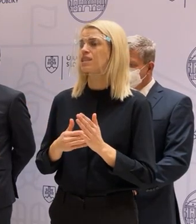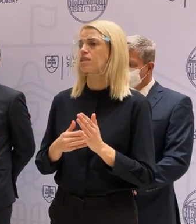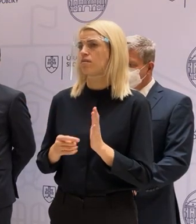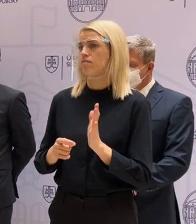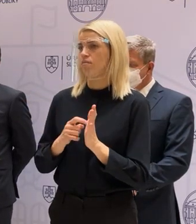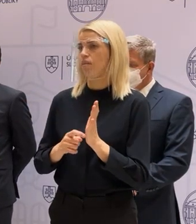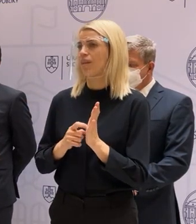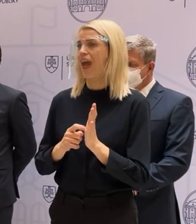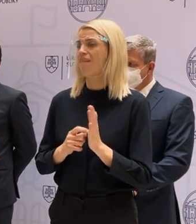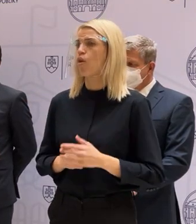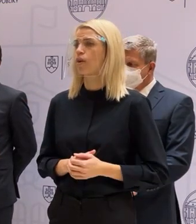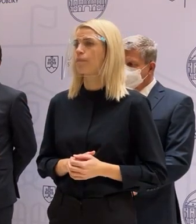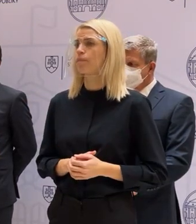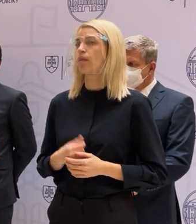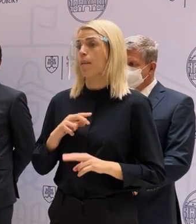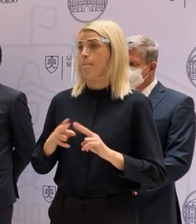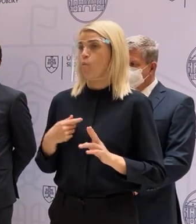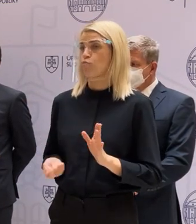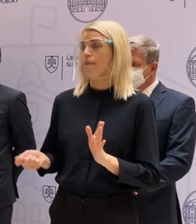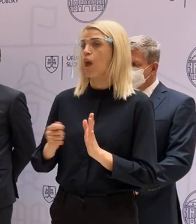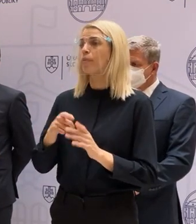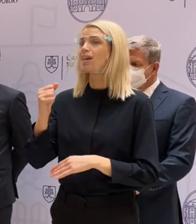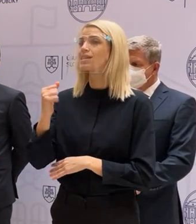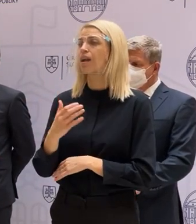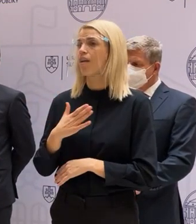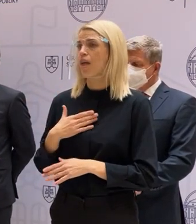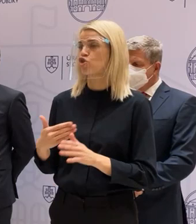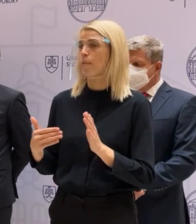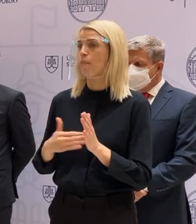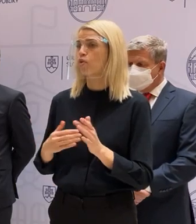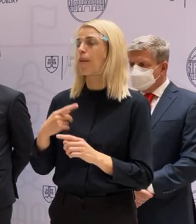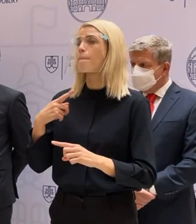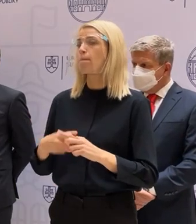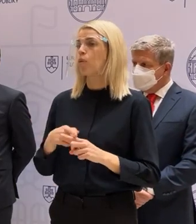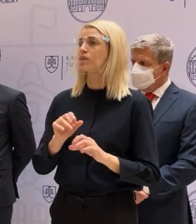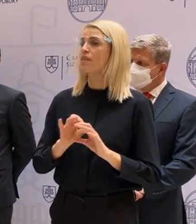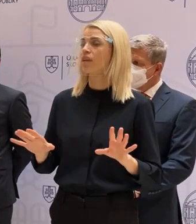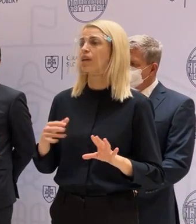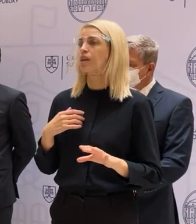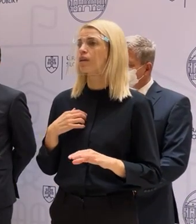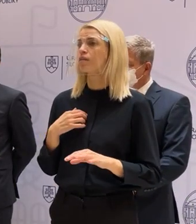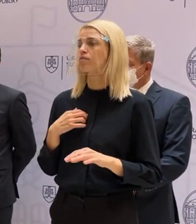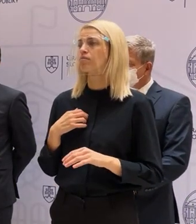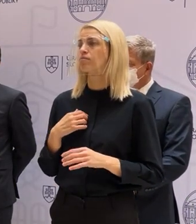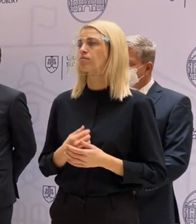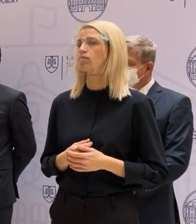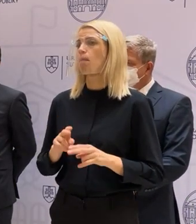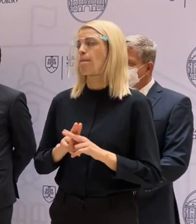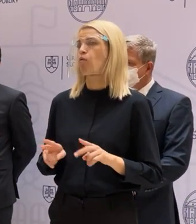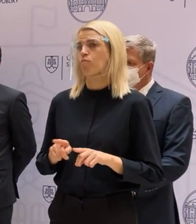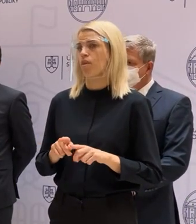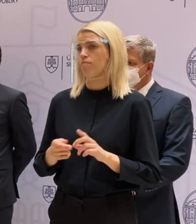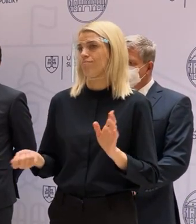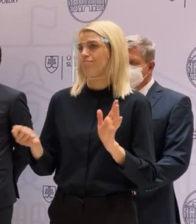lieku, ktoré samozrejme môžeme nakúpiť na základe našich potrieb a na základe toho môžeme aj variovať tento finálny